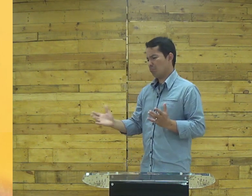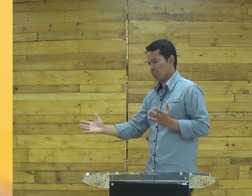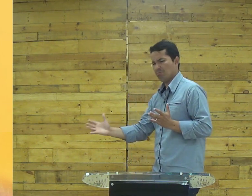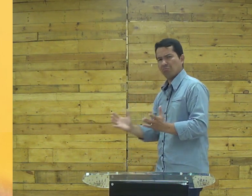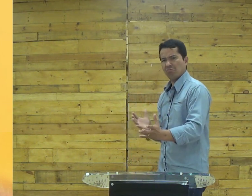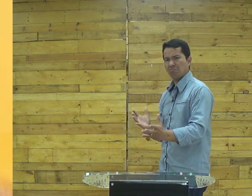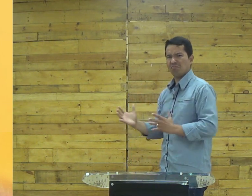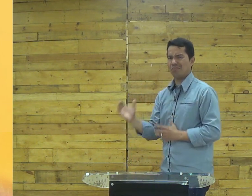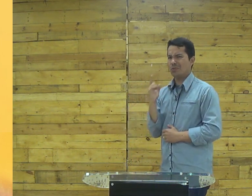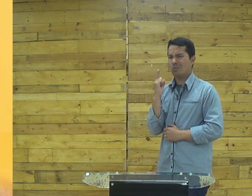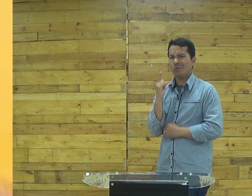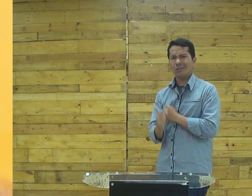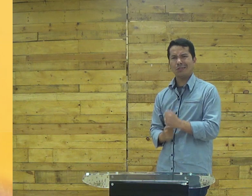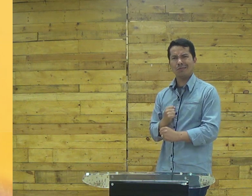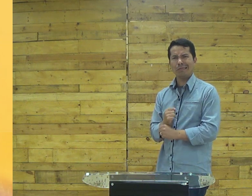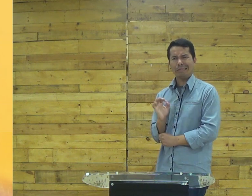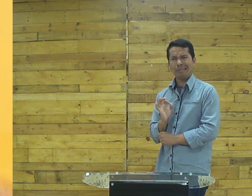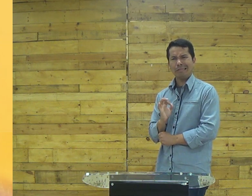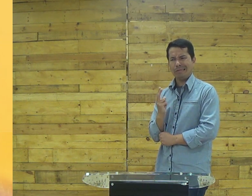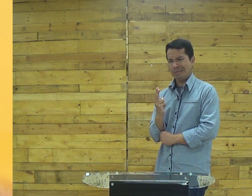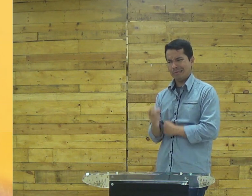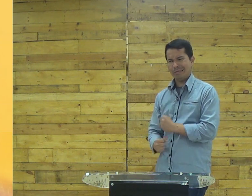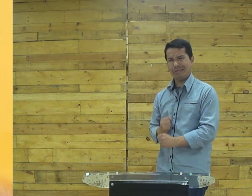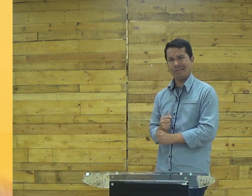filhos. E ok, passou o tempo,